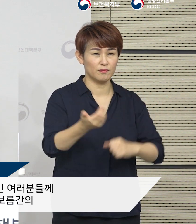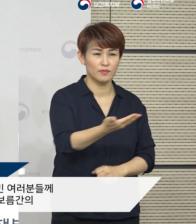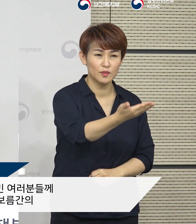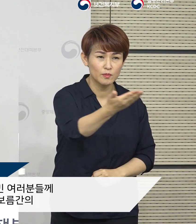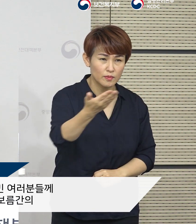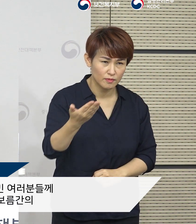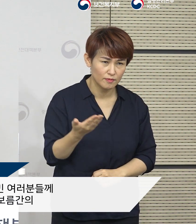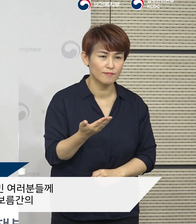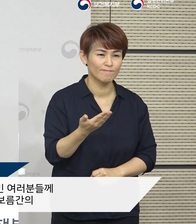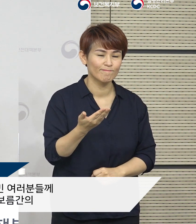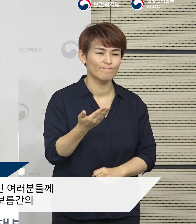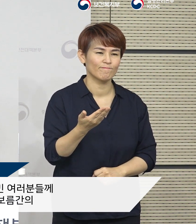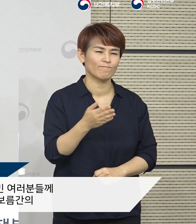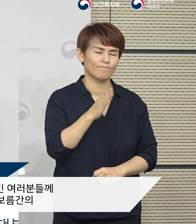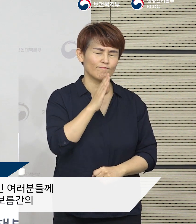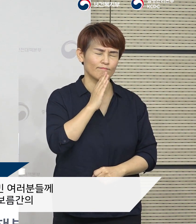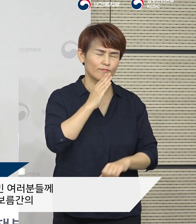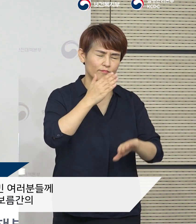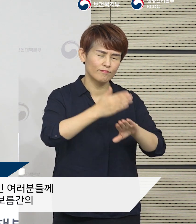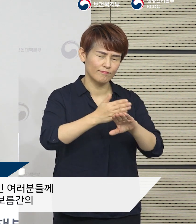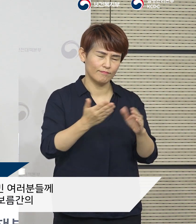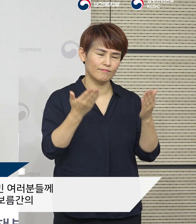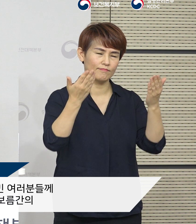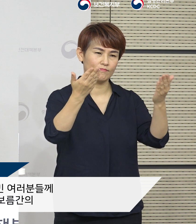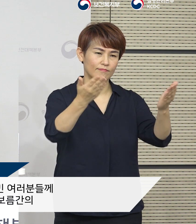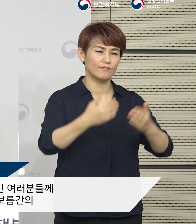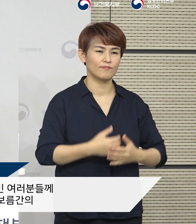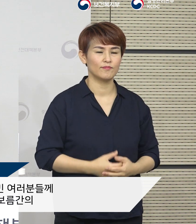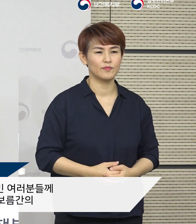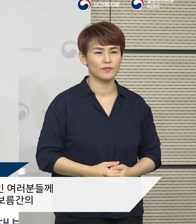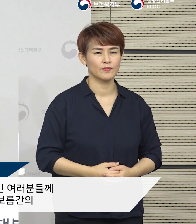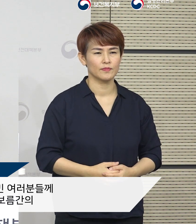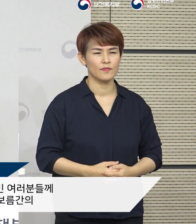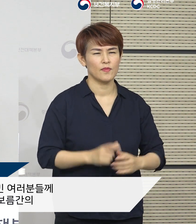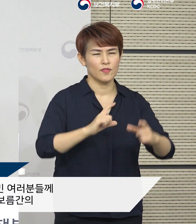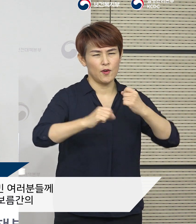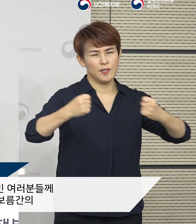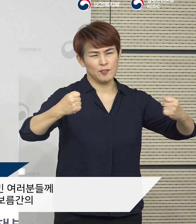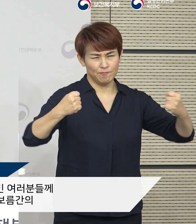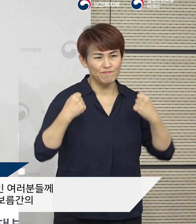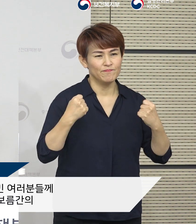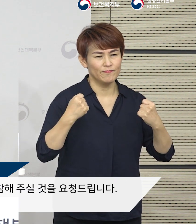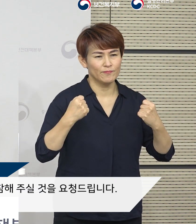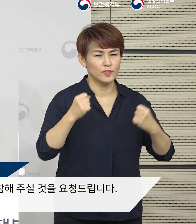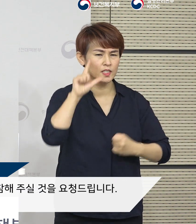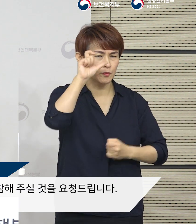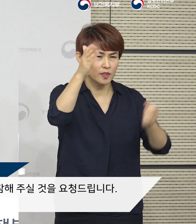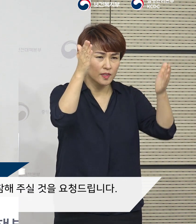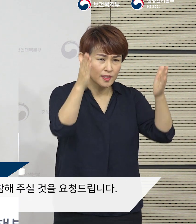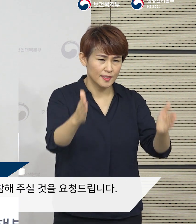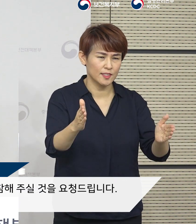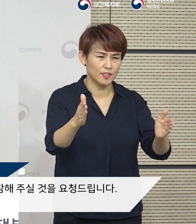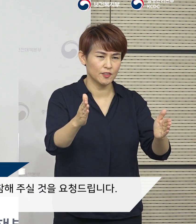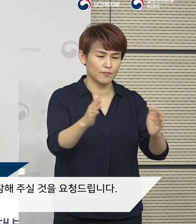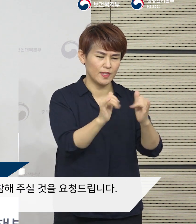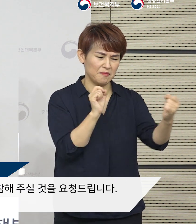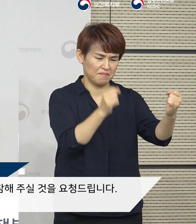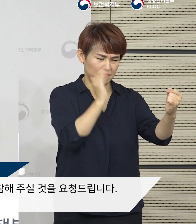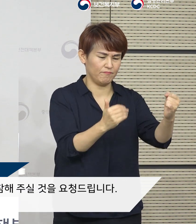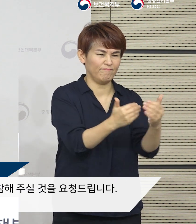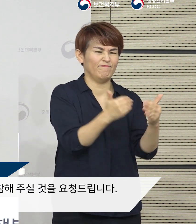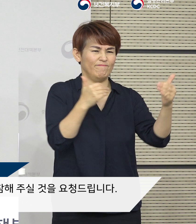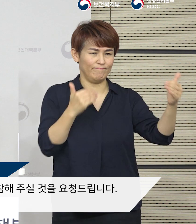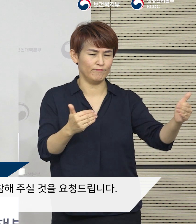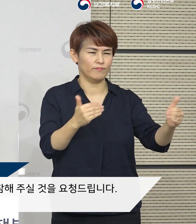국민 여러분들께 깊은 감사의 말씀을 드리며 조금 더 힘을 내어 보름간의 한층 강화된 사회적